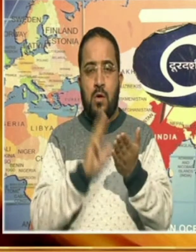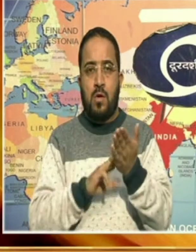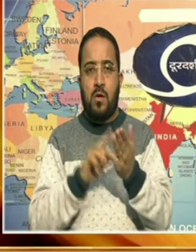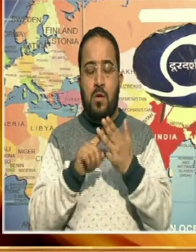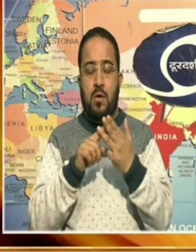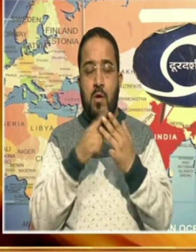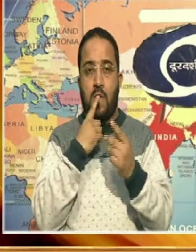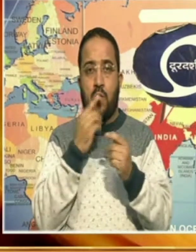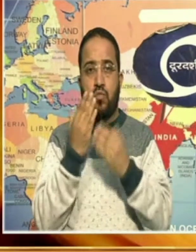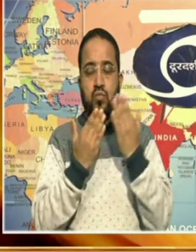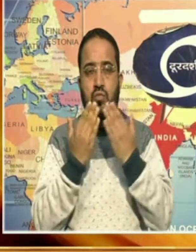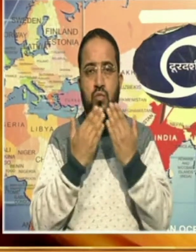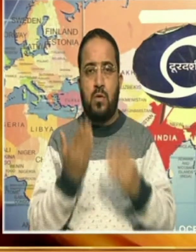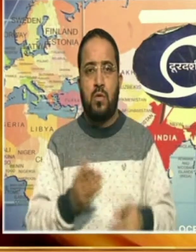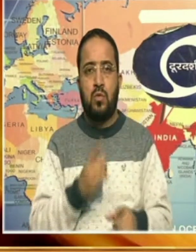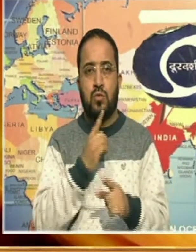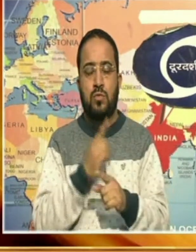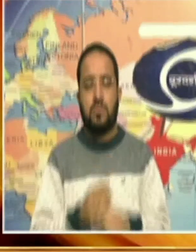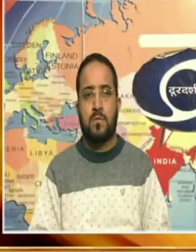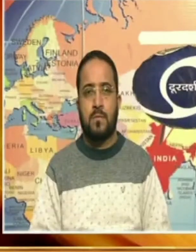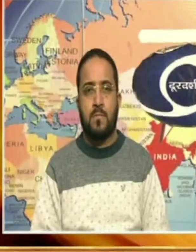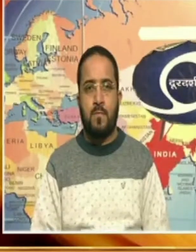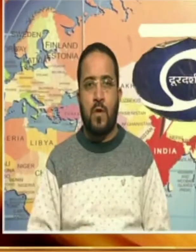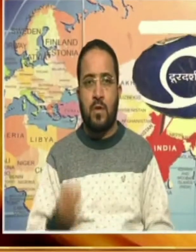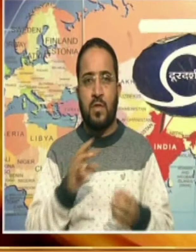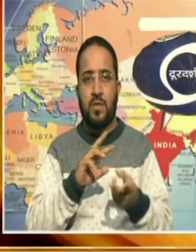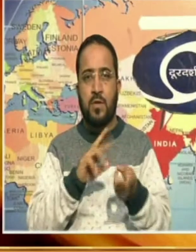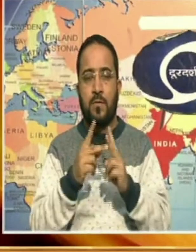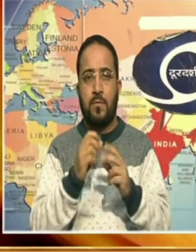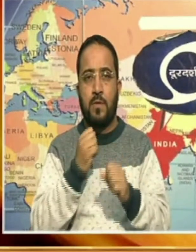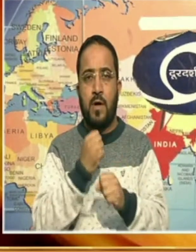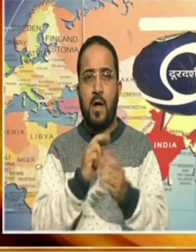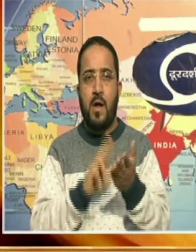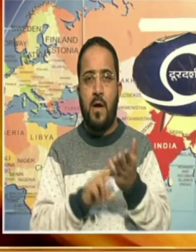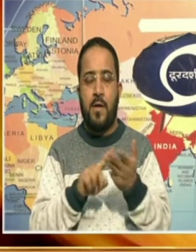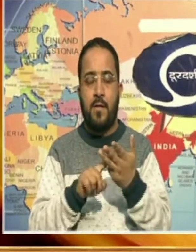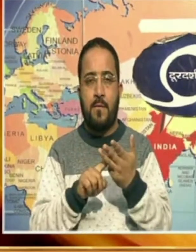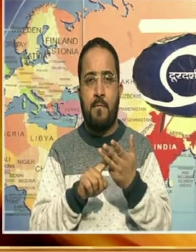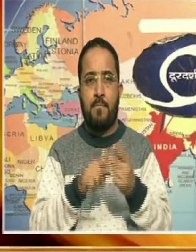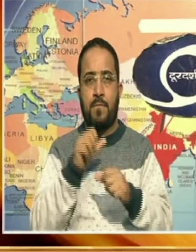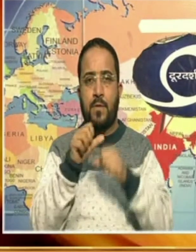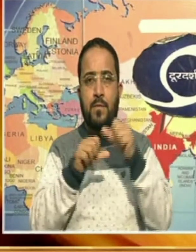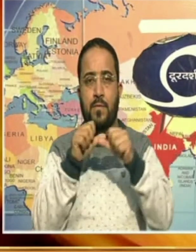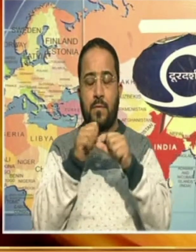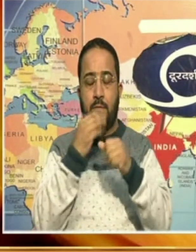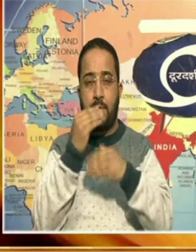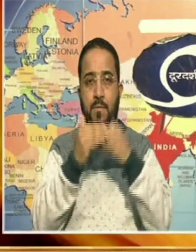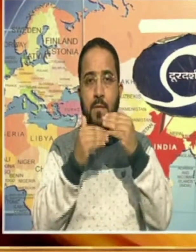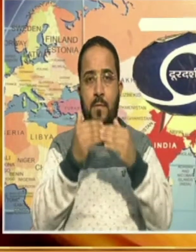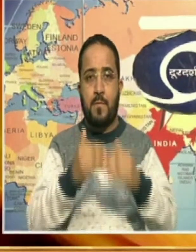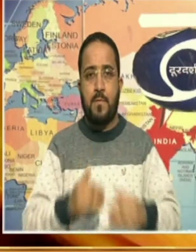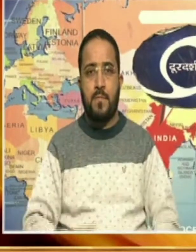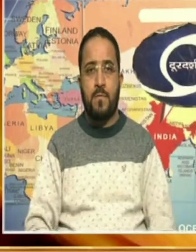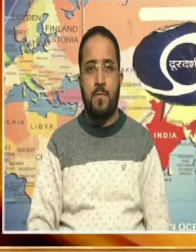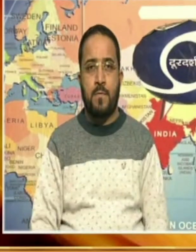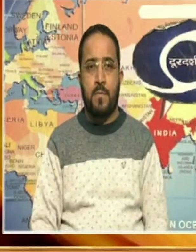نمائع خدمات انجام دینے پر